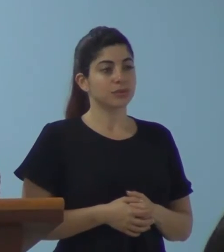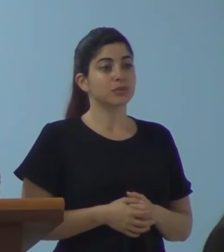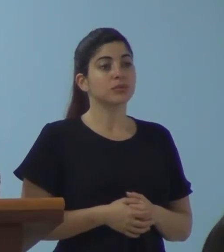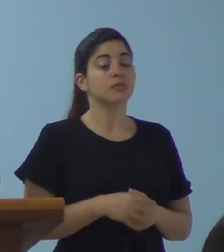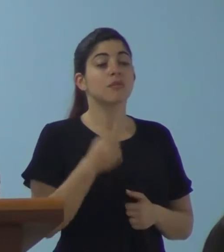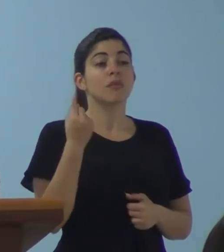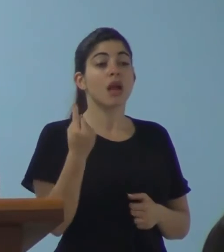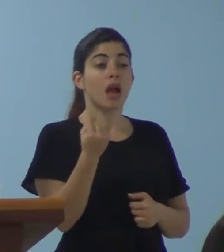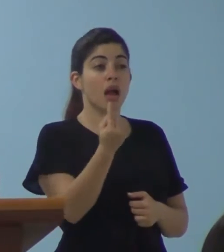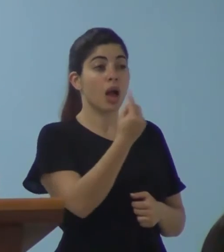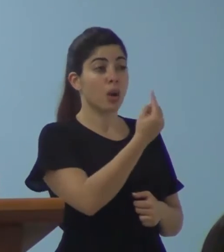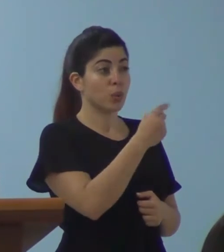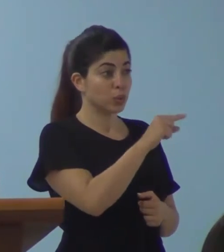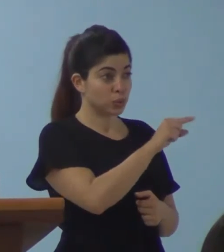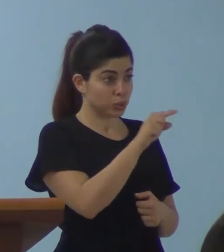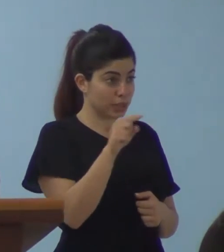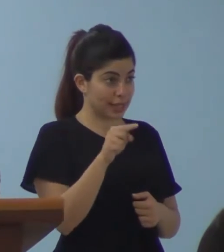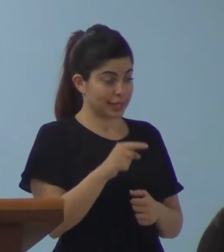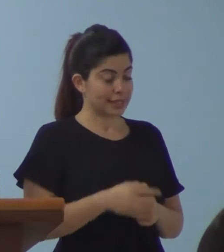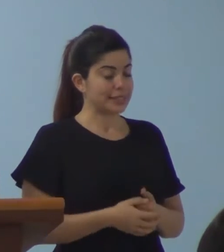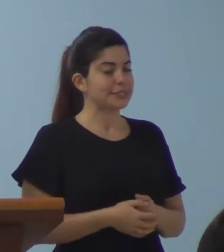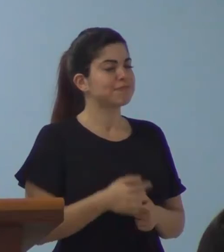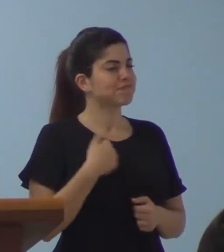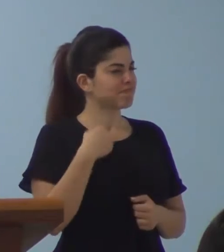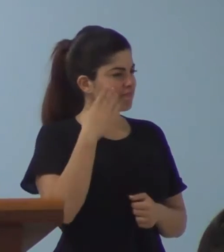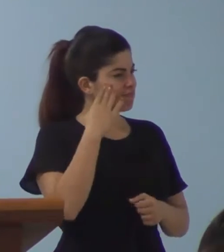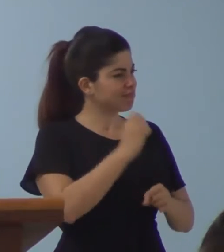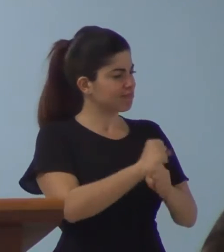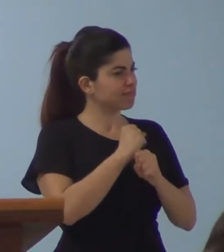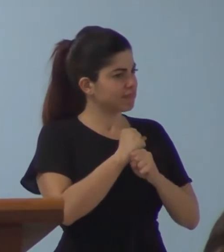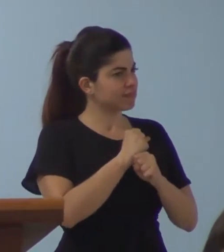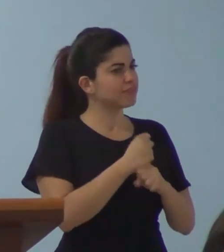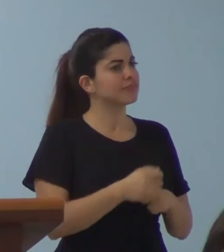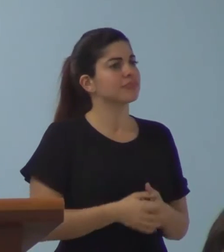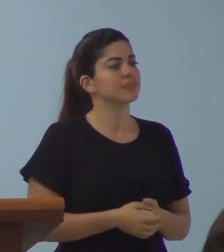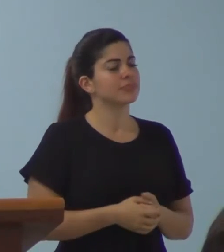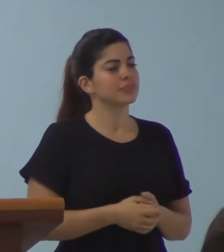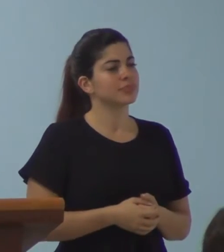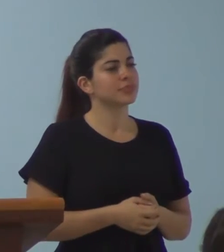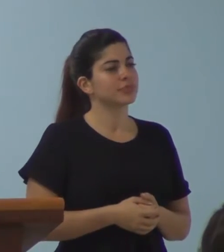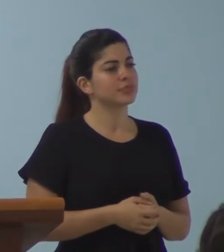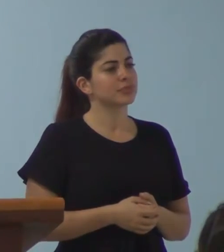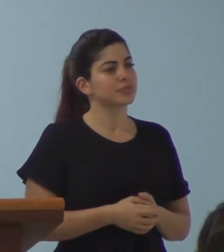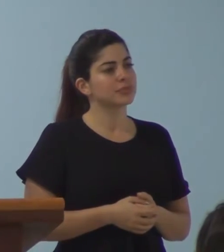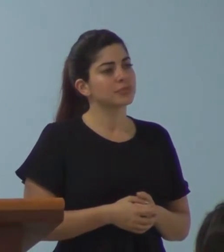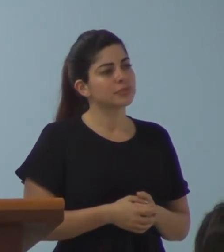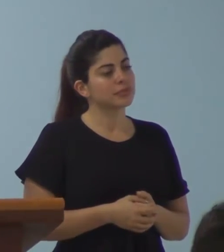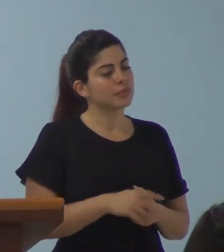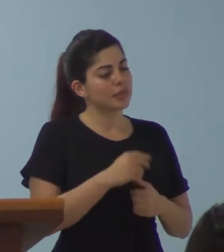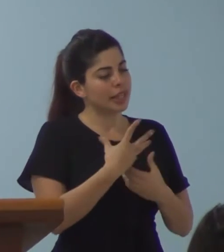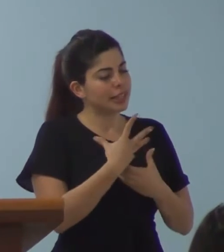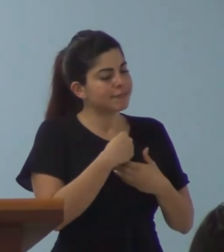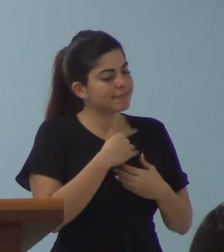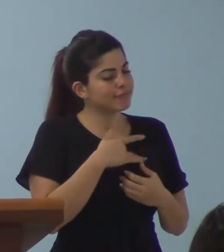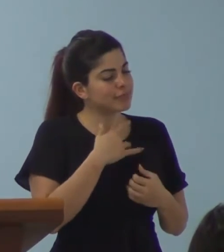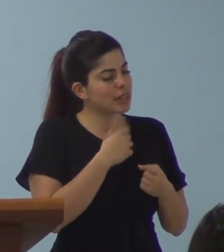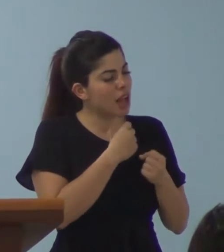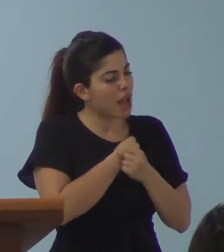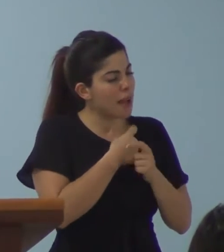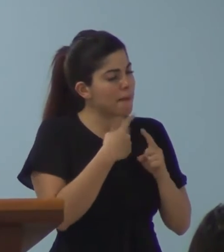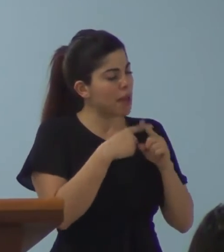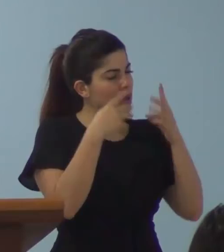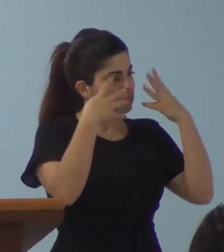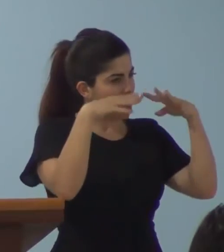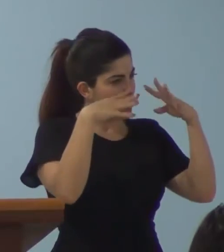A cada una y a cada uno de ustedes estoy seguro que les acoge el cariño y la